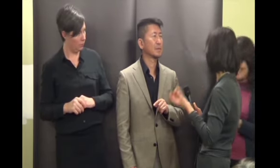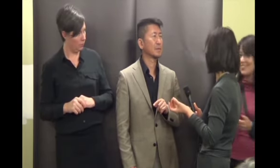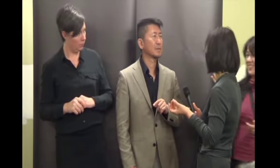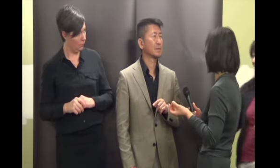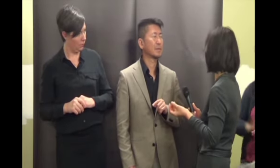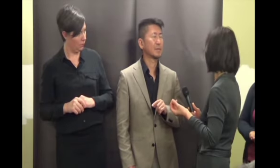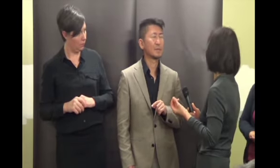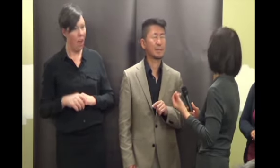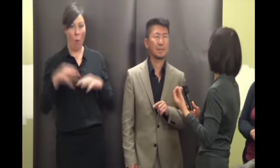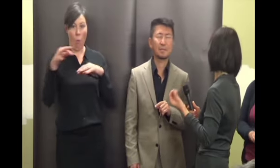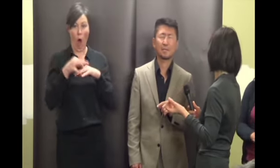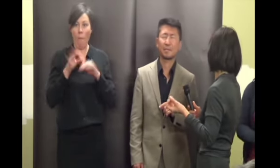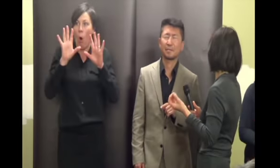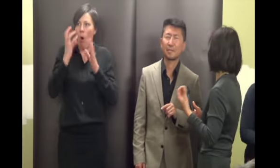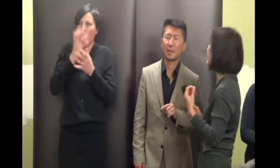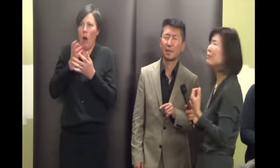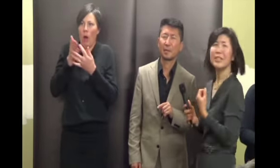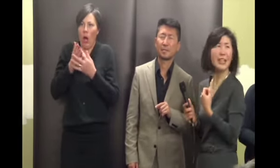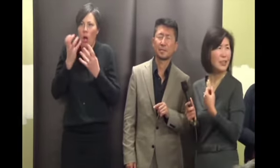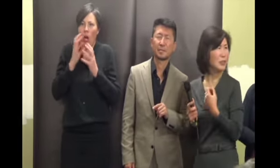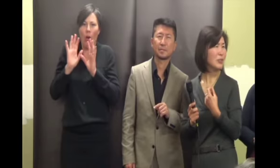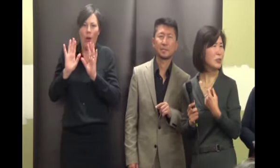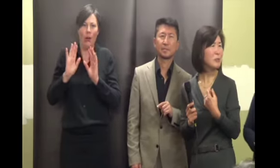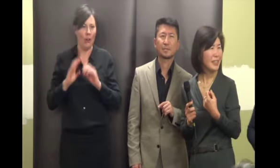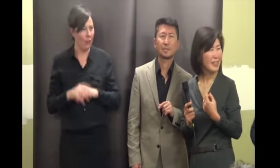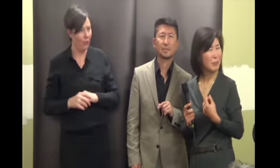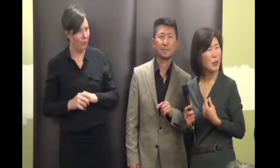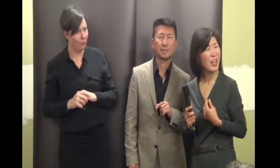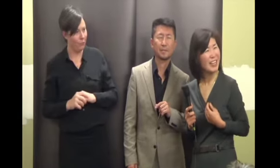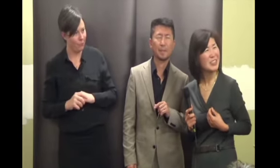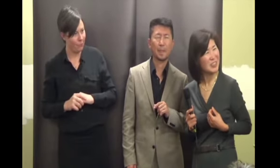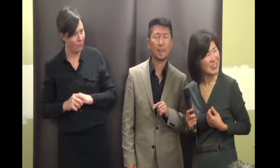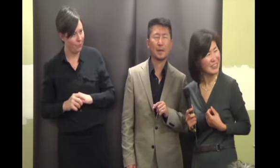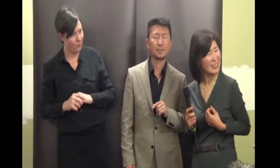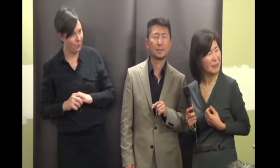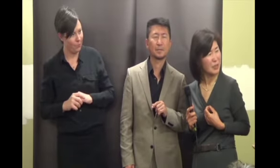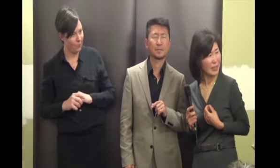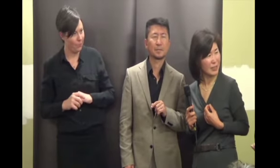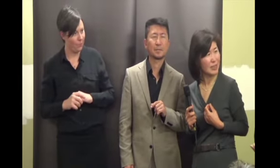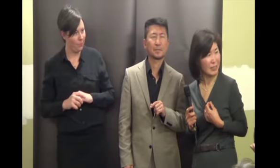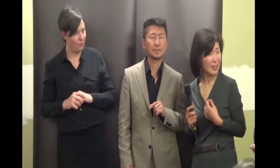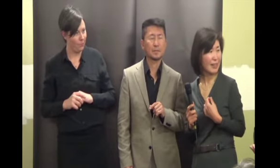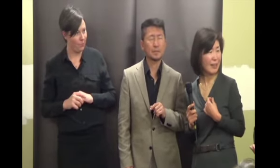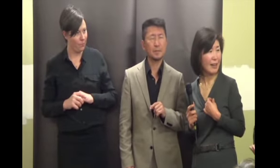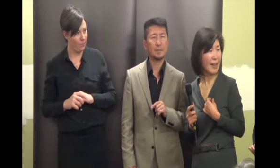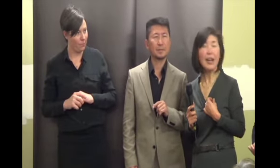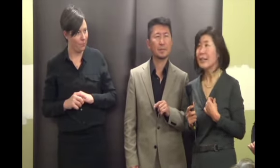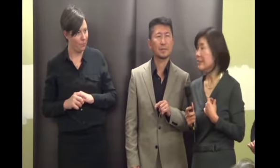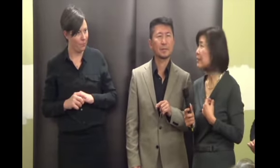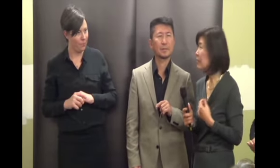るためにはできるんですけど、インタープリターガイドっていう言葉にやっぱり語弊があると思うんですよ。インタープリターって通訳者